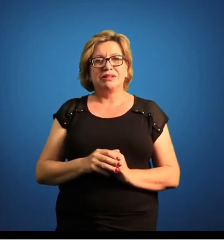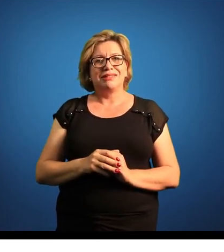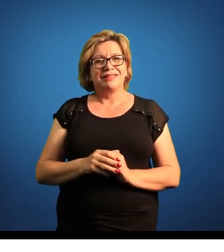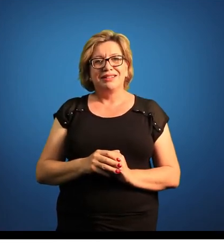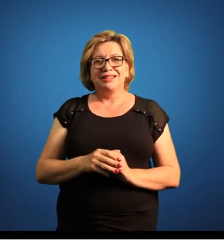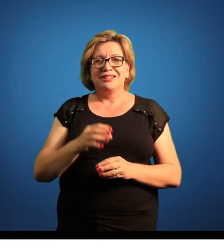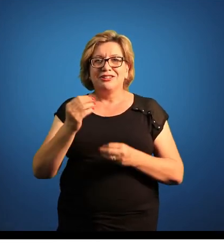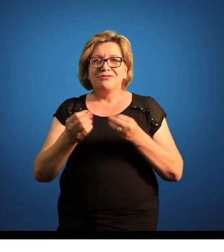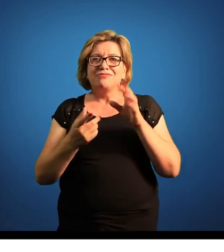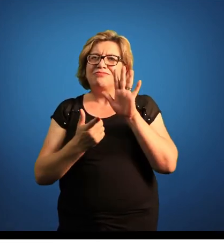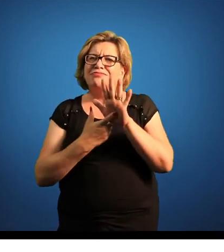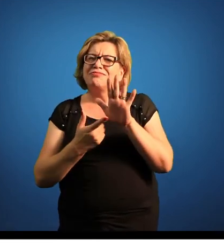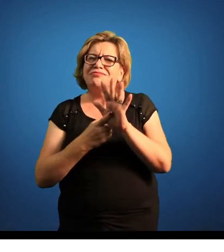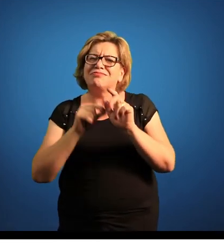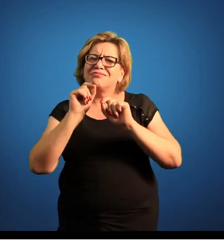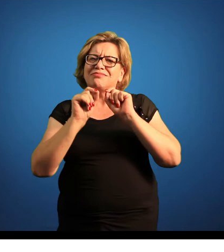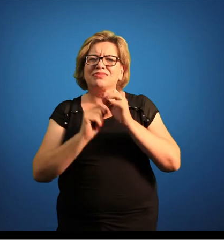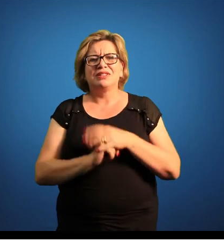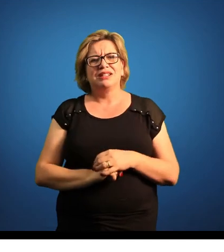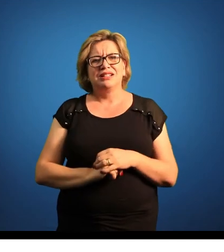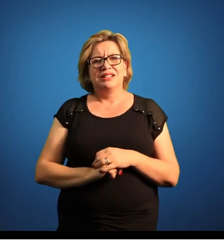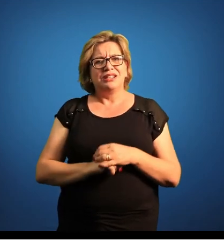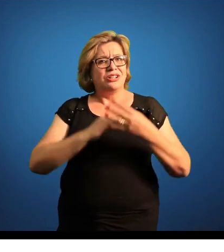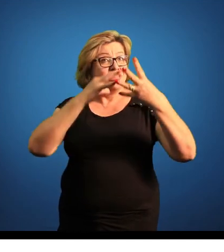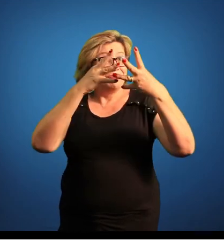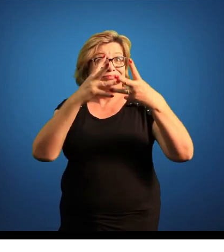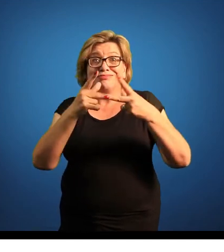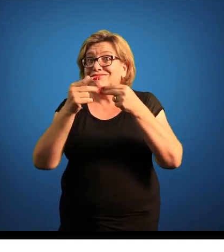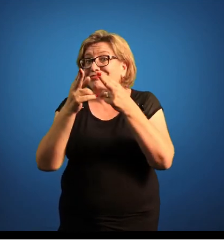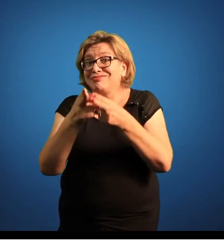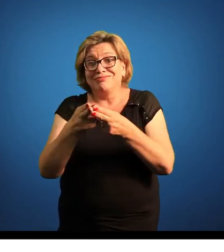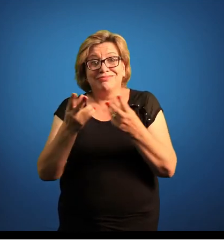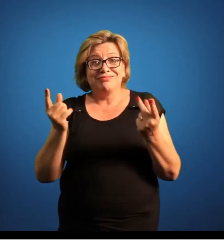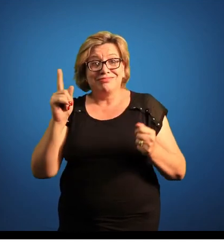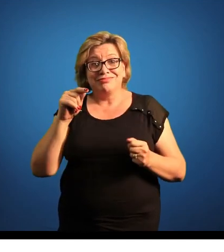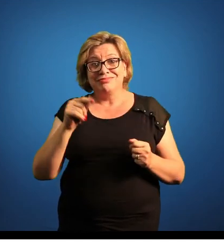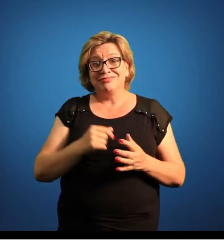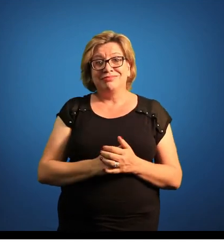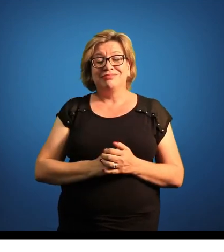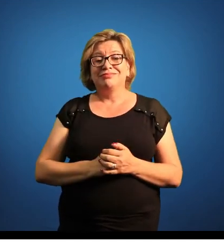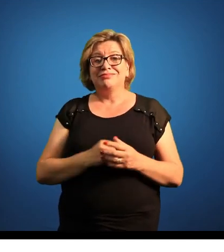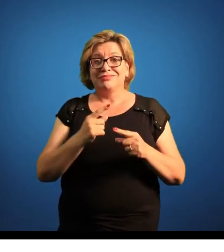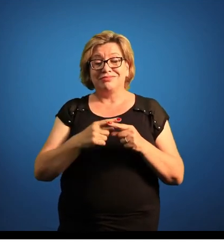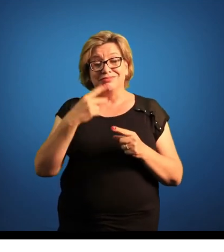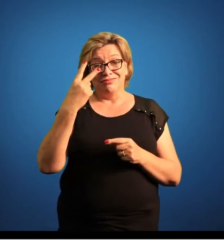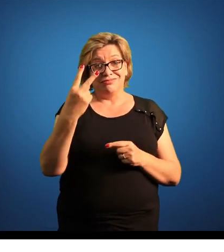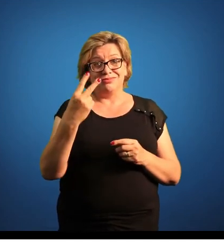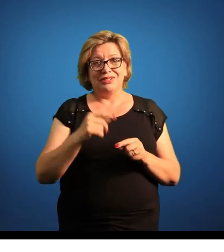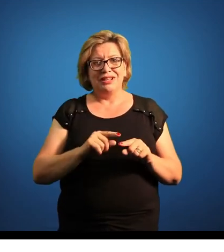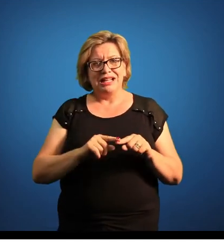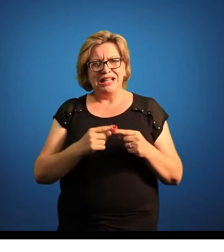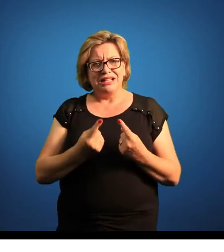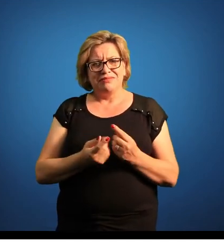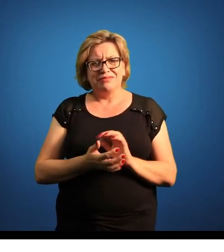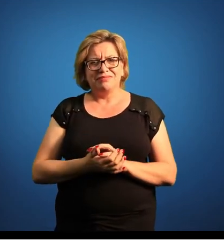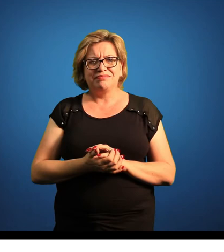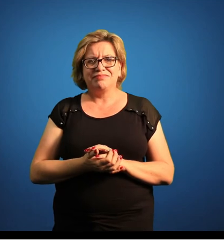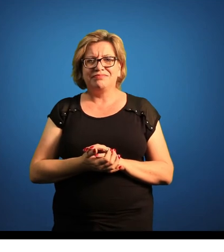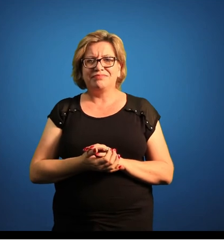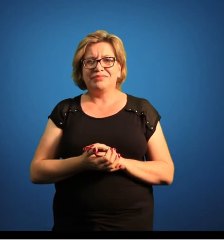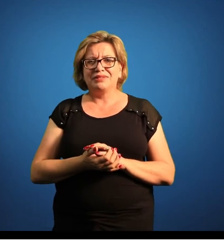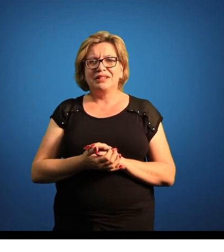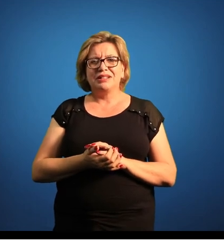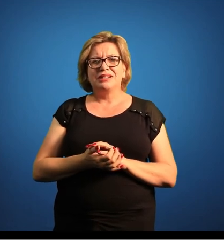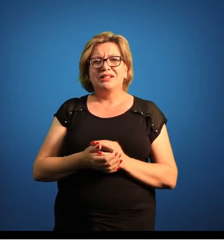Aí poderia surgir a seguinte questão. Todo mundo é moda, né? Mas pense aí, no próprio sentido da